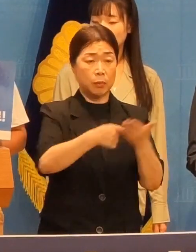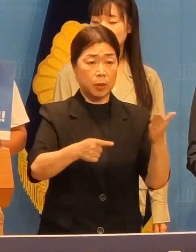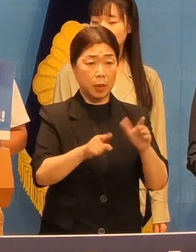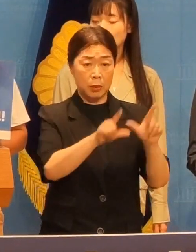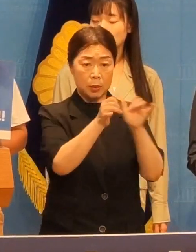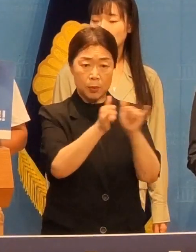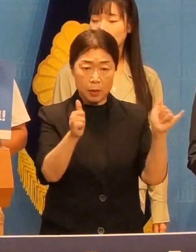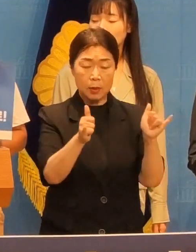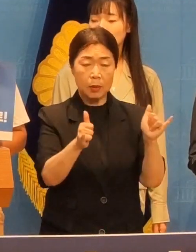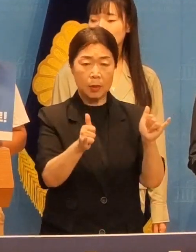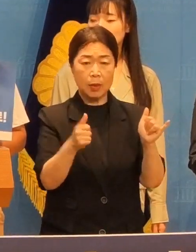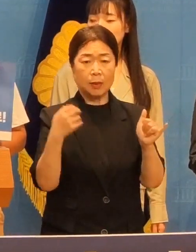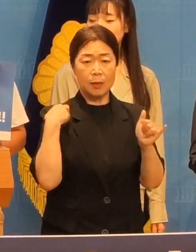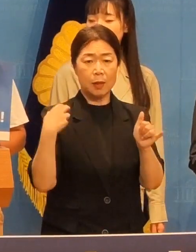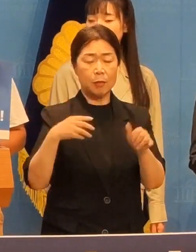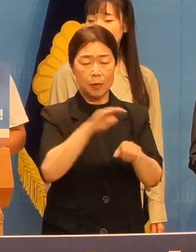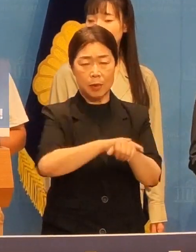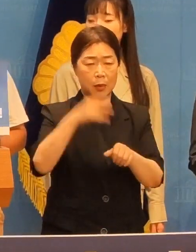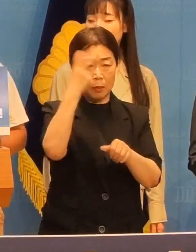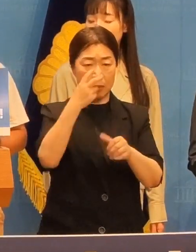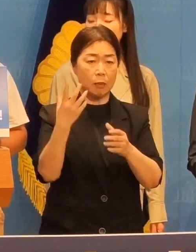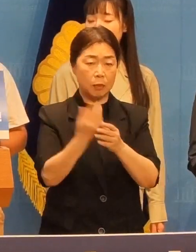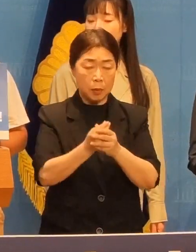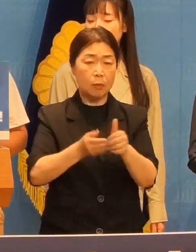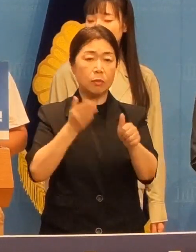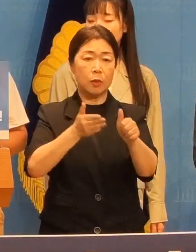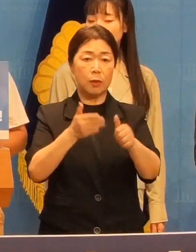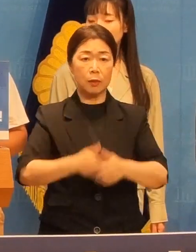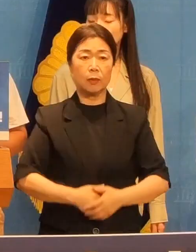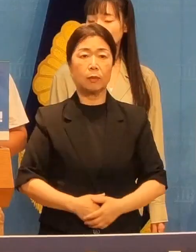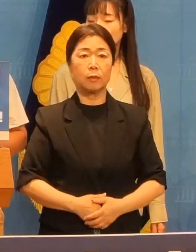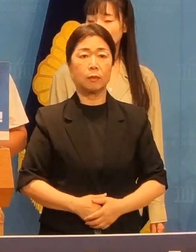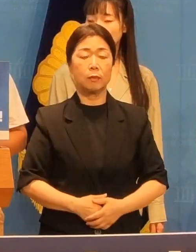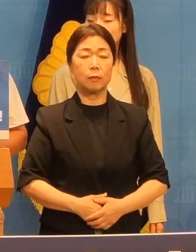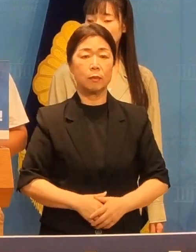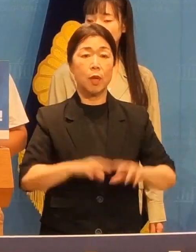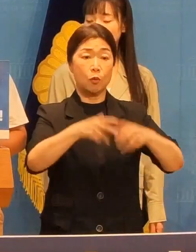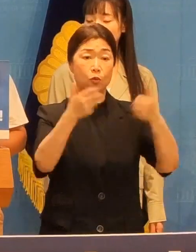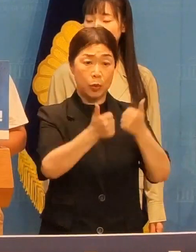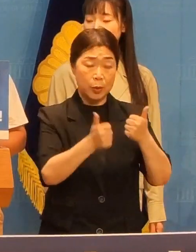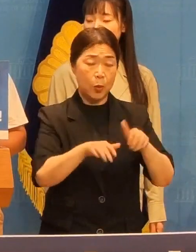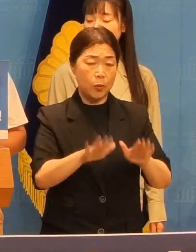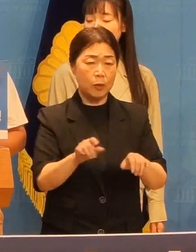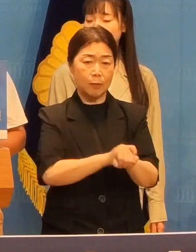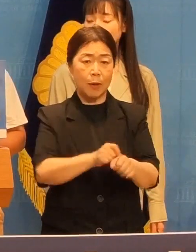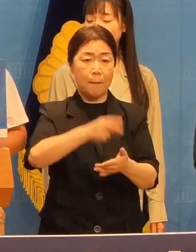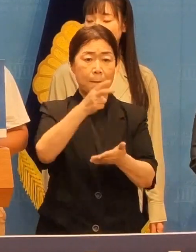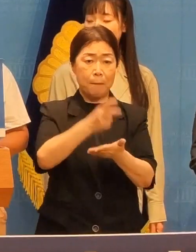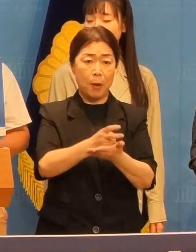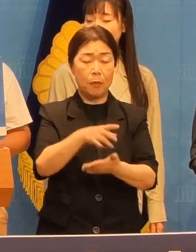있도록 책임을 다해 주십시오. 이에 국회도 오늘 특별법이란 첫